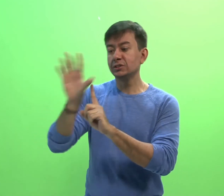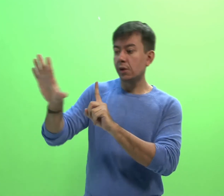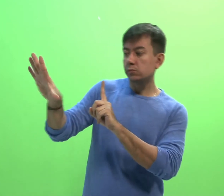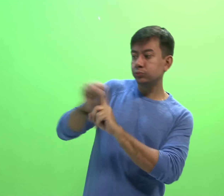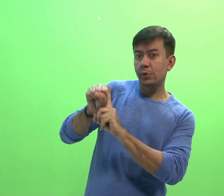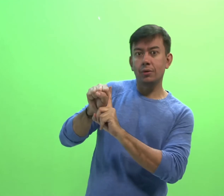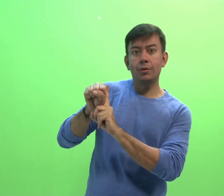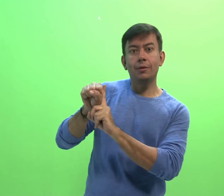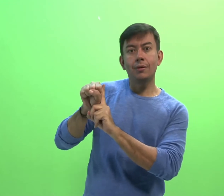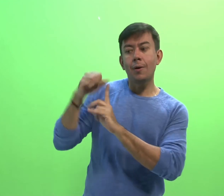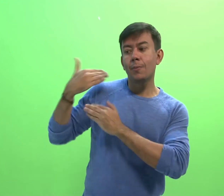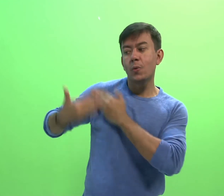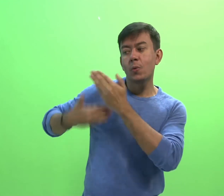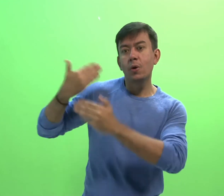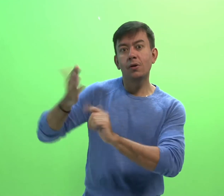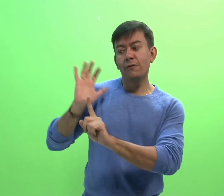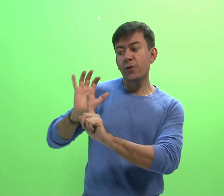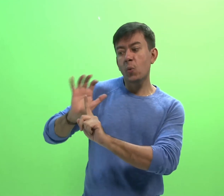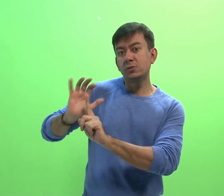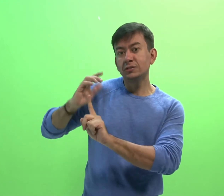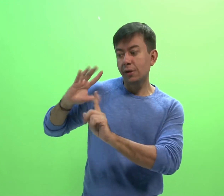o sinal penso em casar,